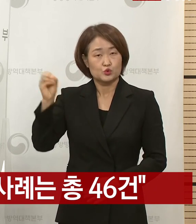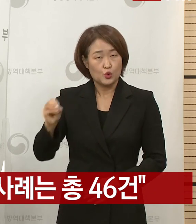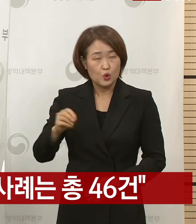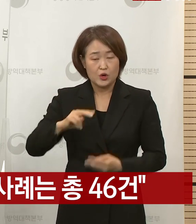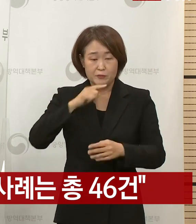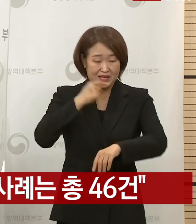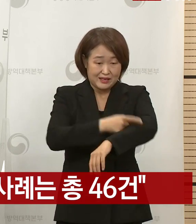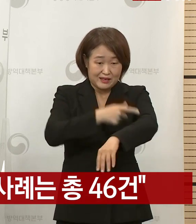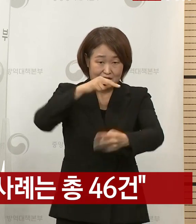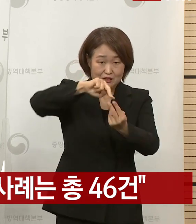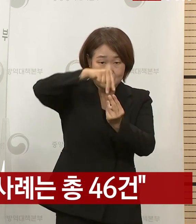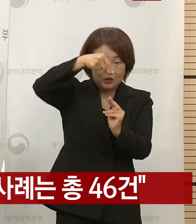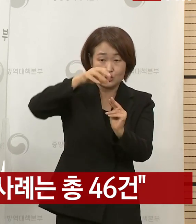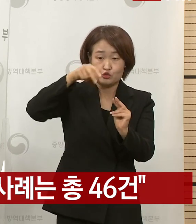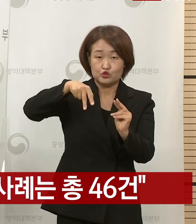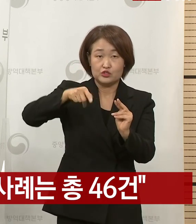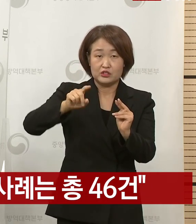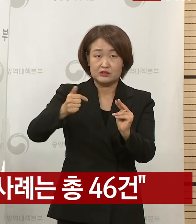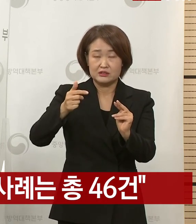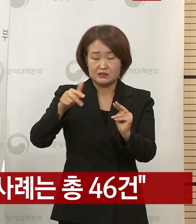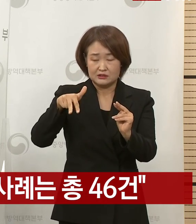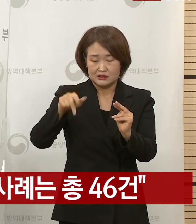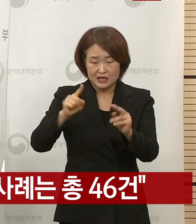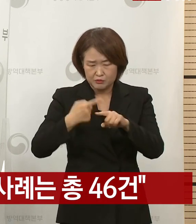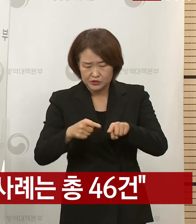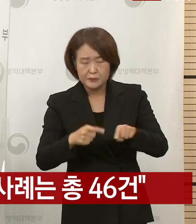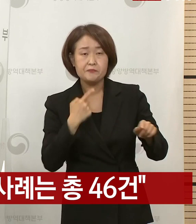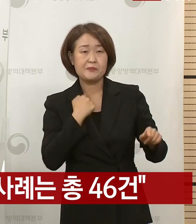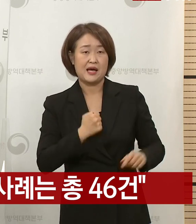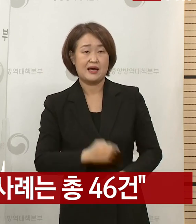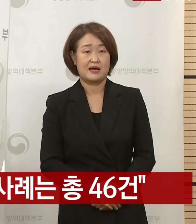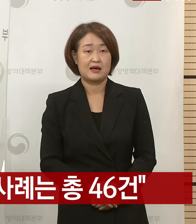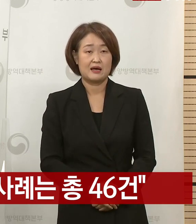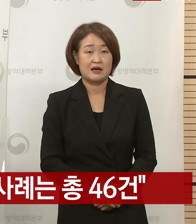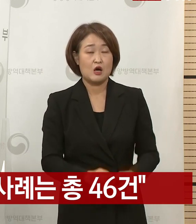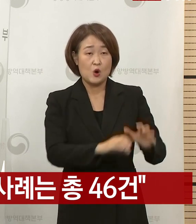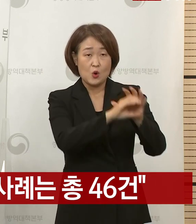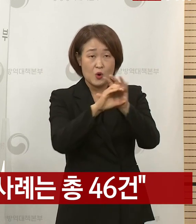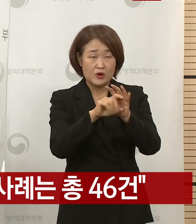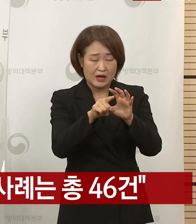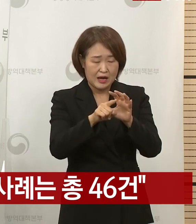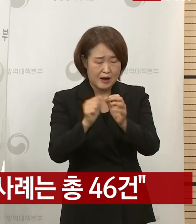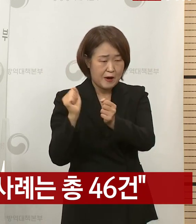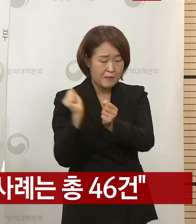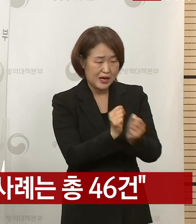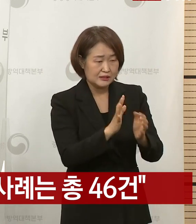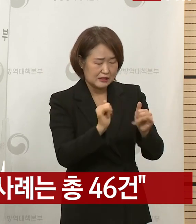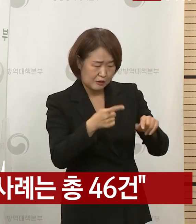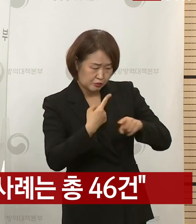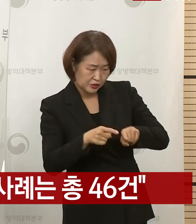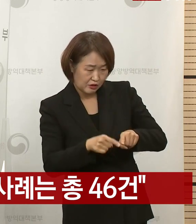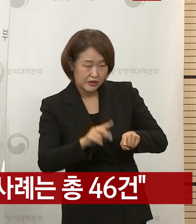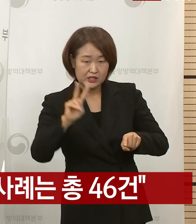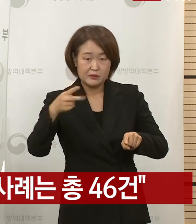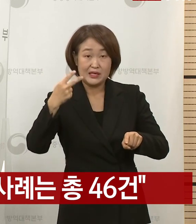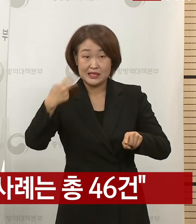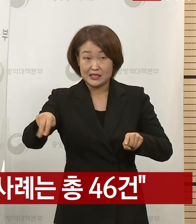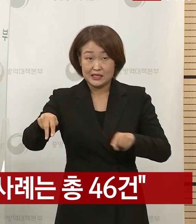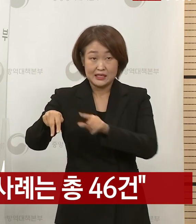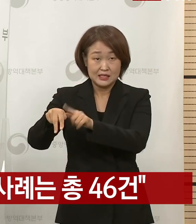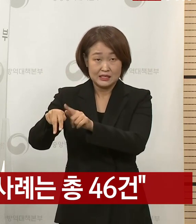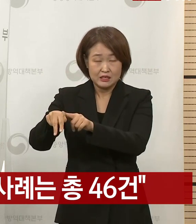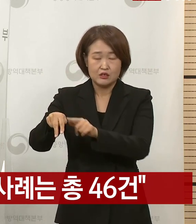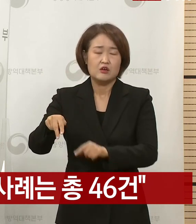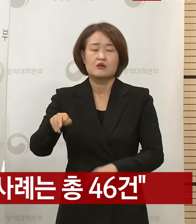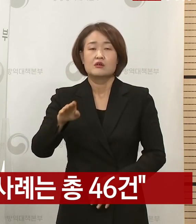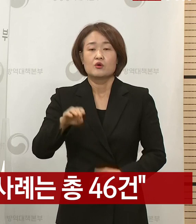분석하였습니다. 지난 1주간 코로나19 확진자에 대한 분석 결과 총 202건의 주요